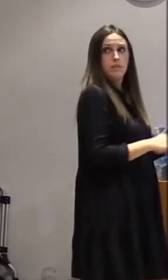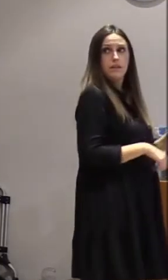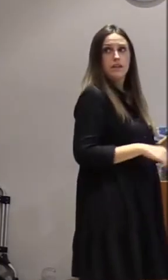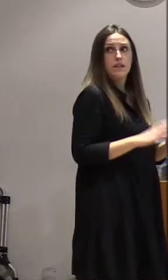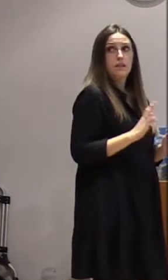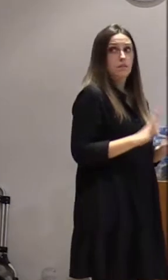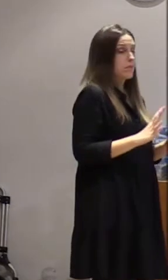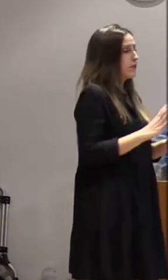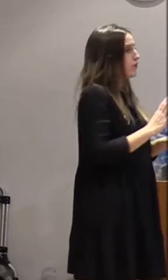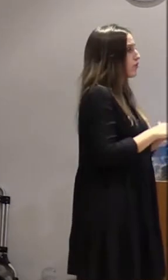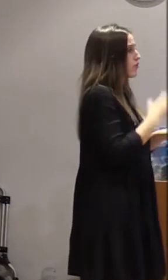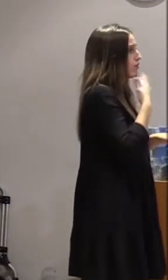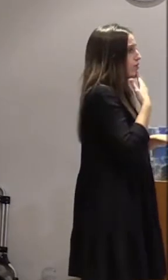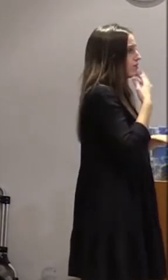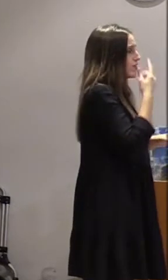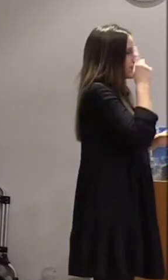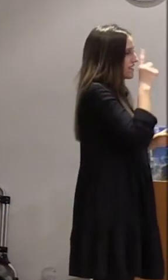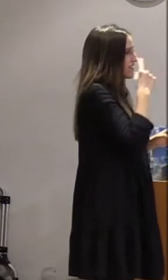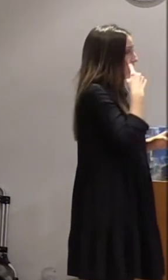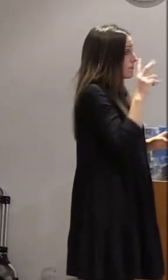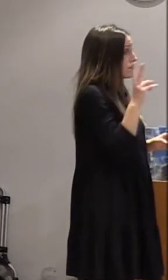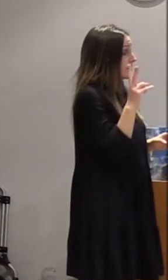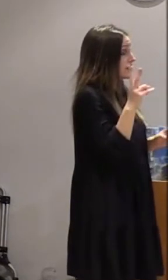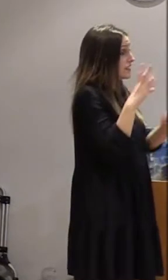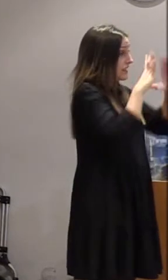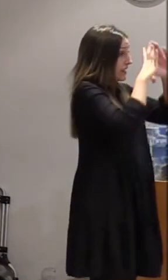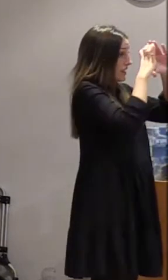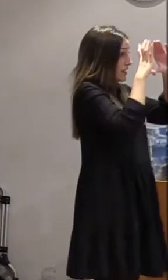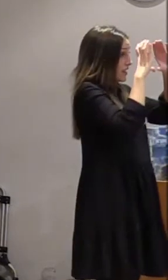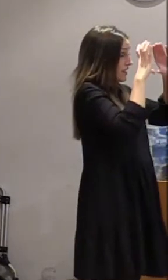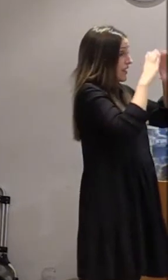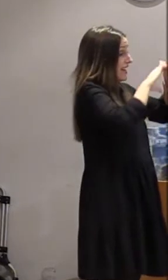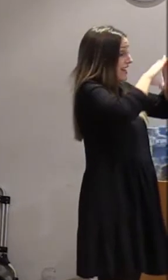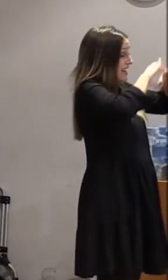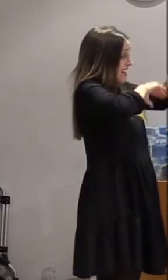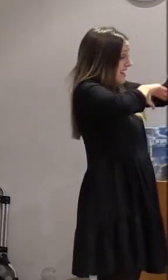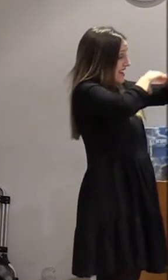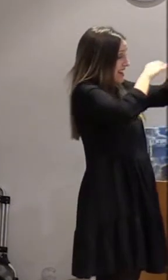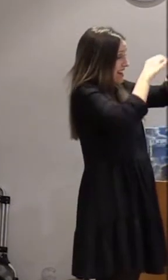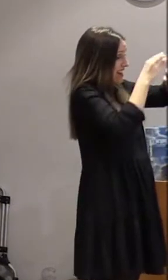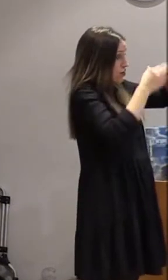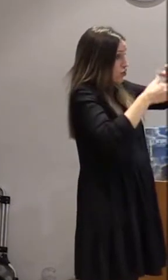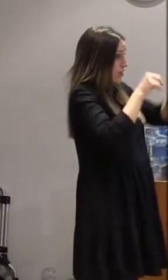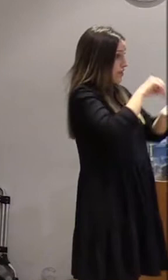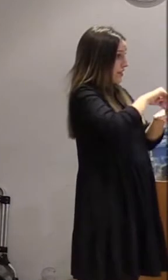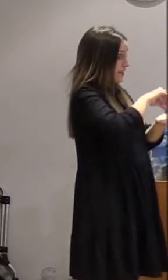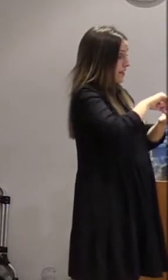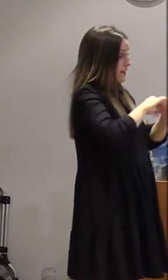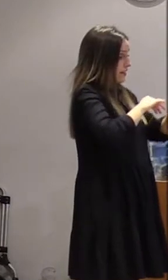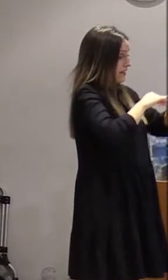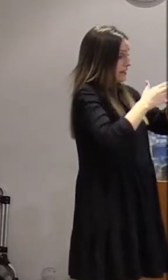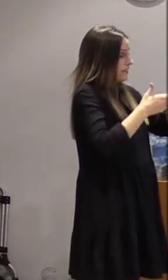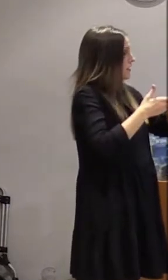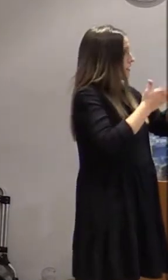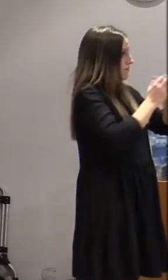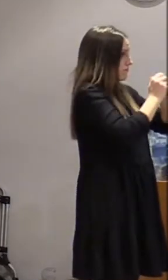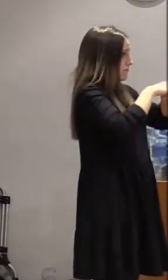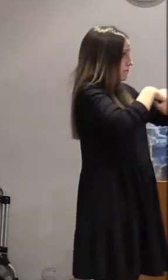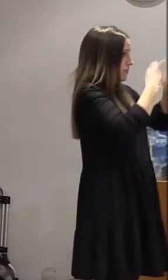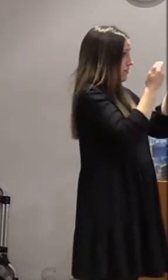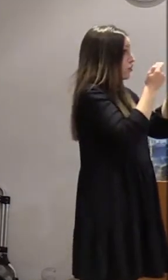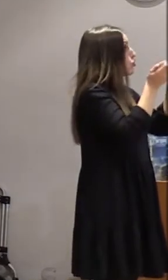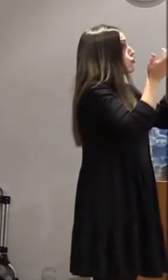del clima, habréis observado que el arco central de ese puente está destruido, no